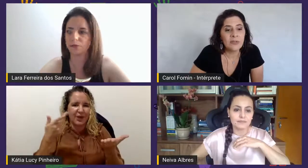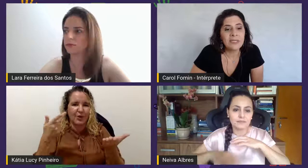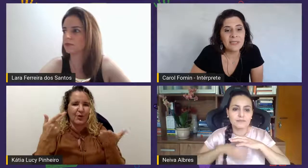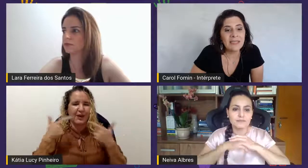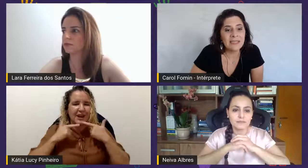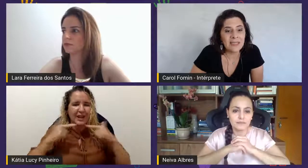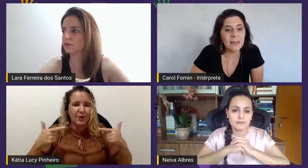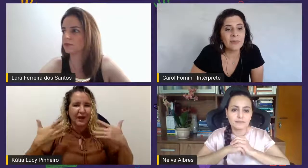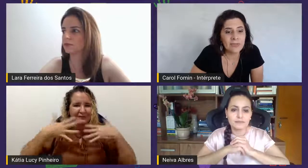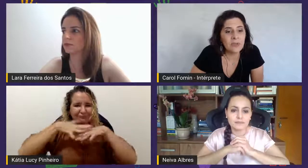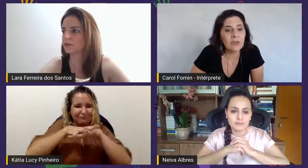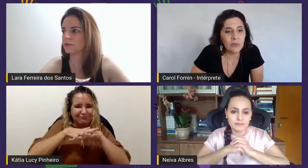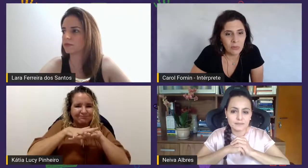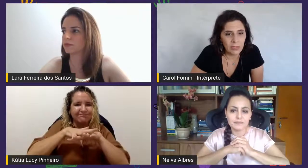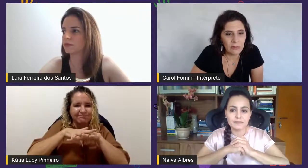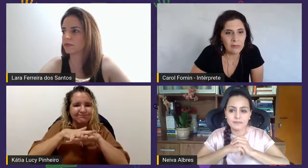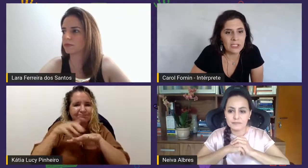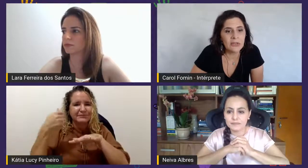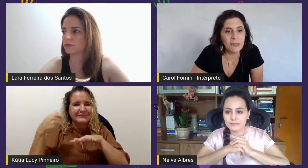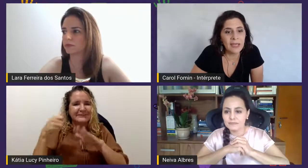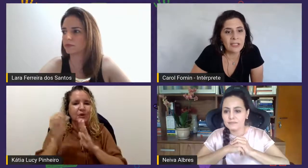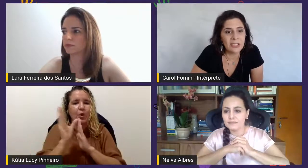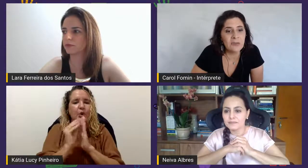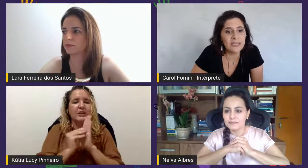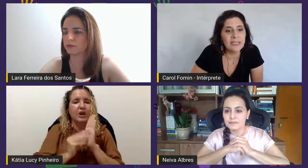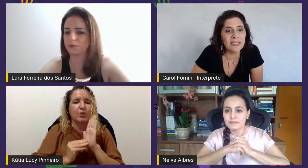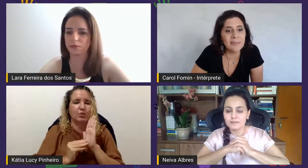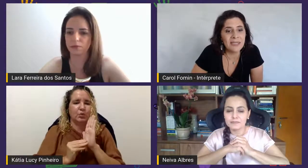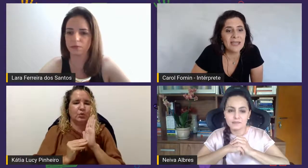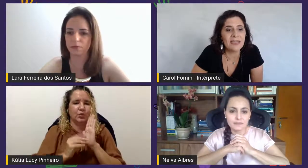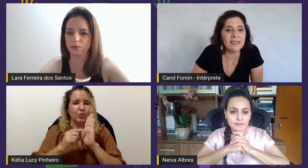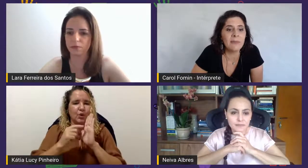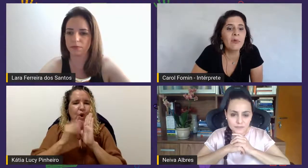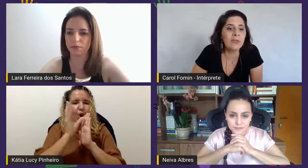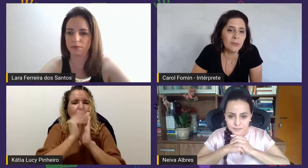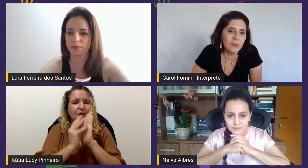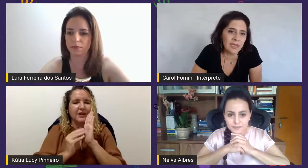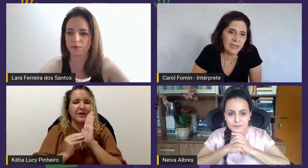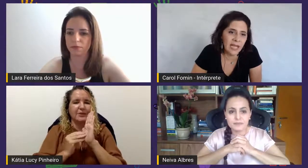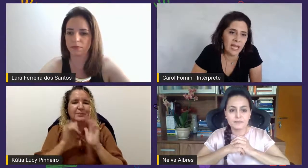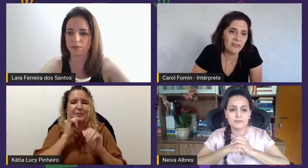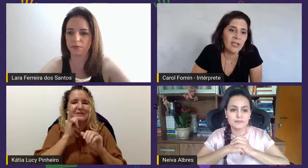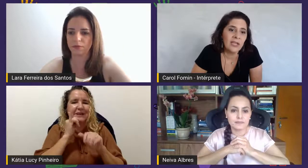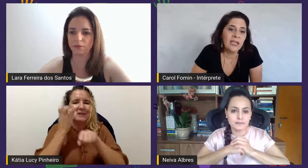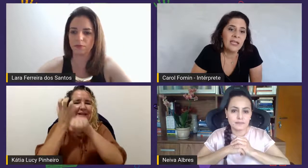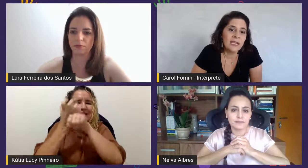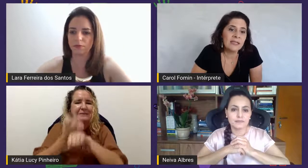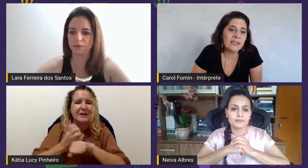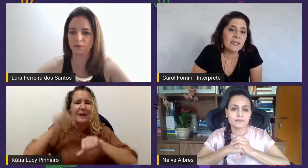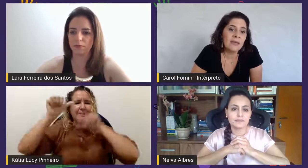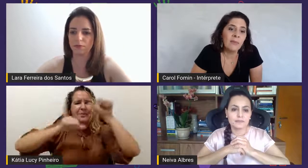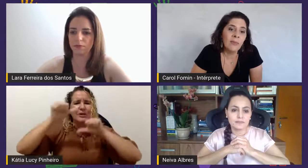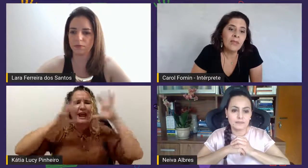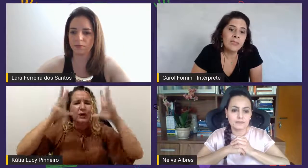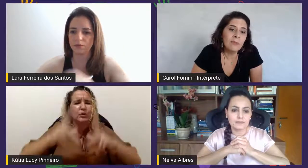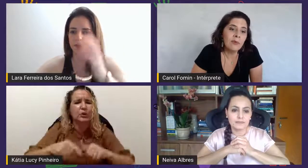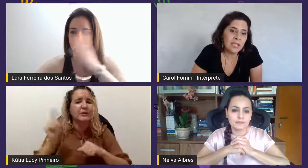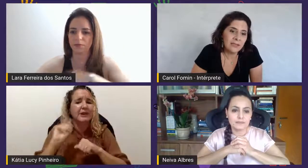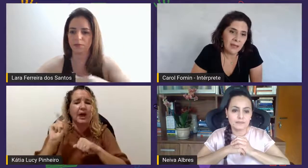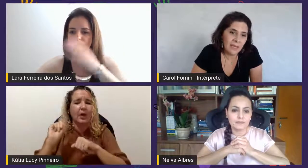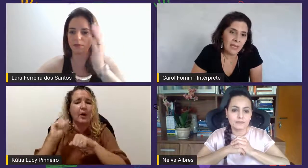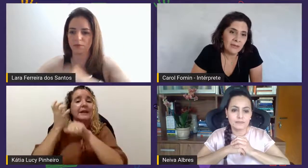penso que a gente precisa dessas adaptações no currículo, a gente precisa pensar nessa multimodalidade e